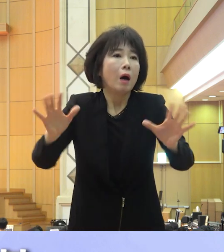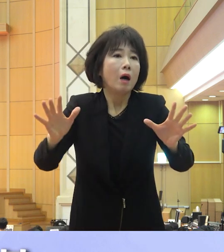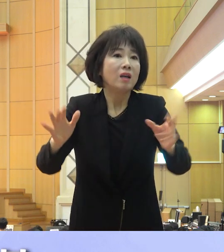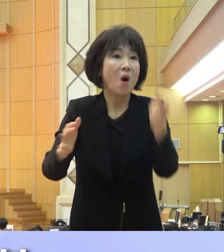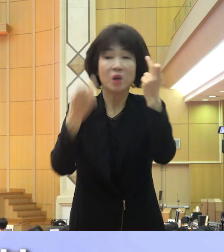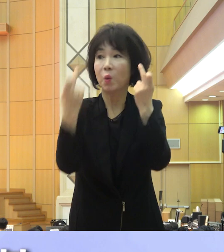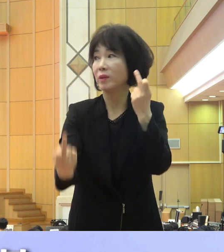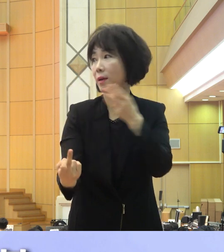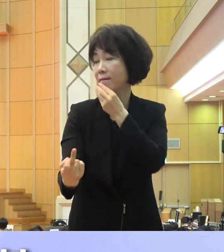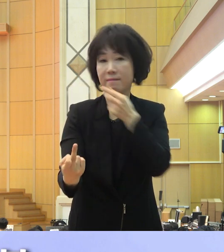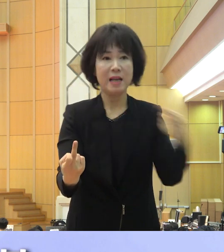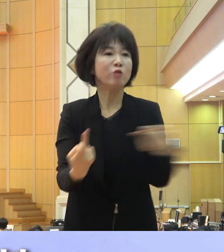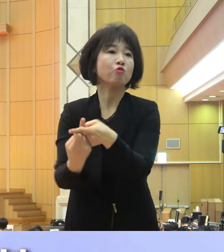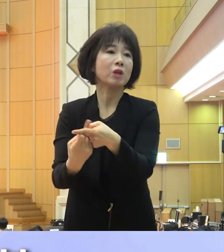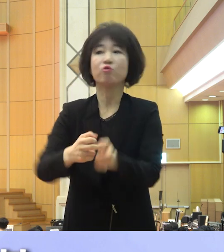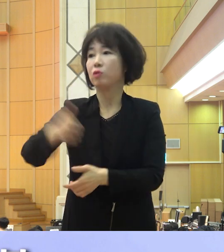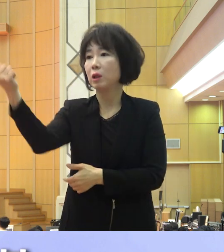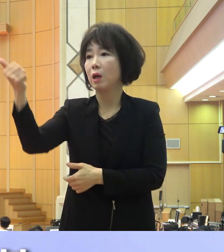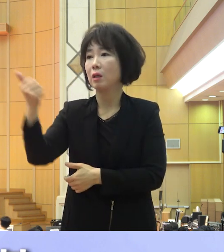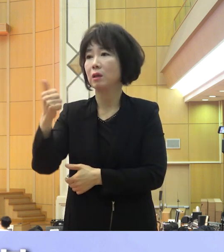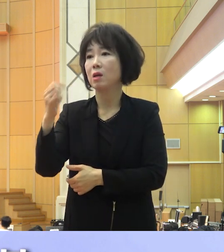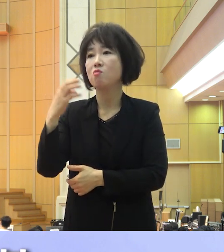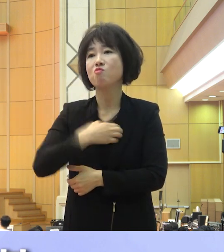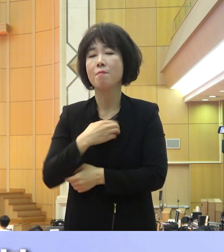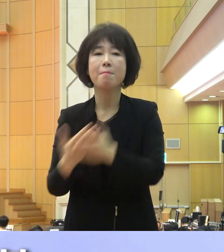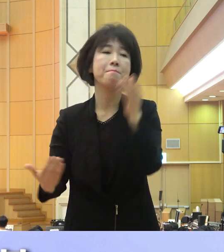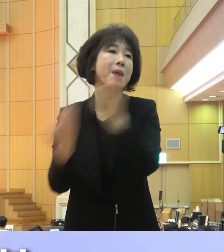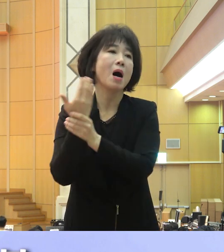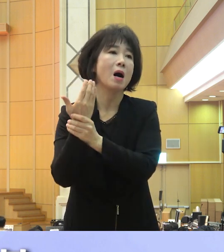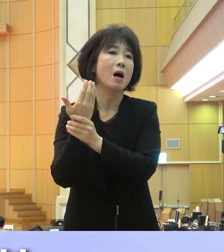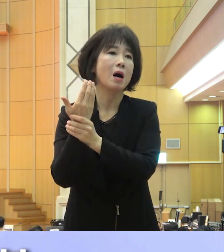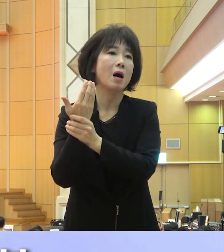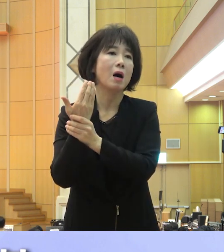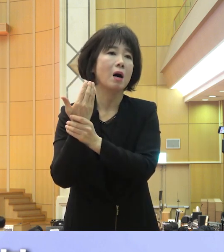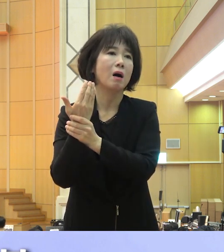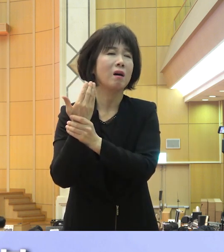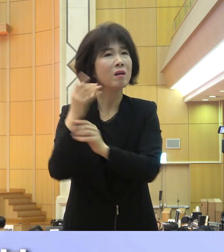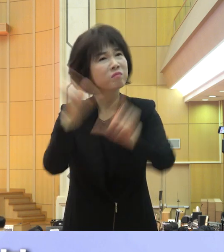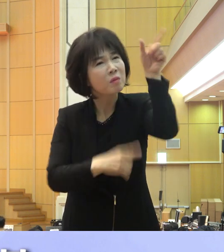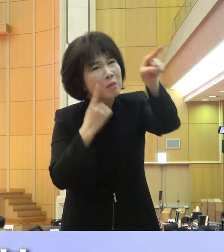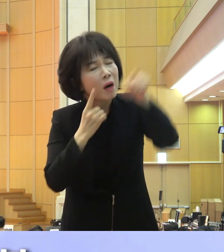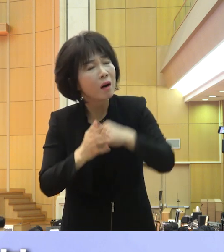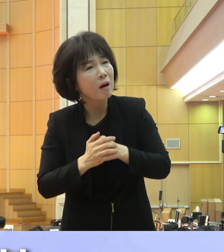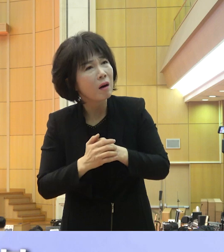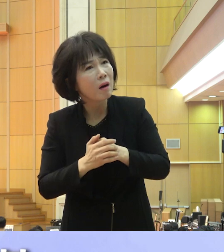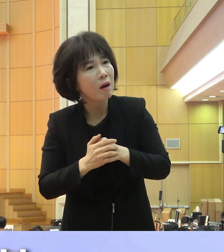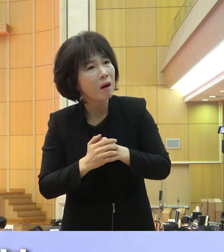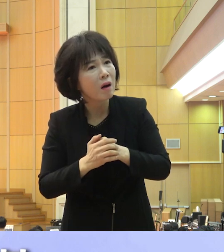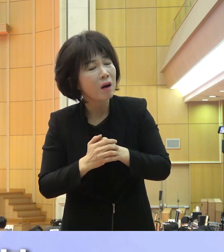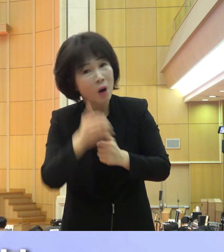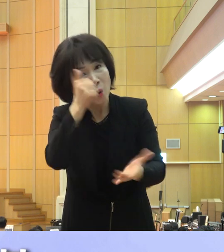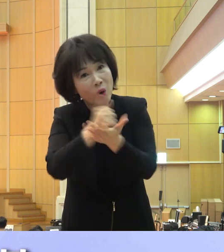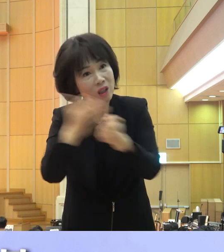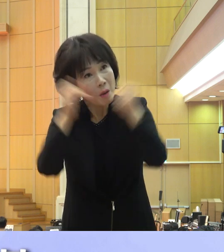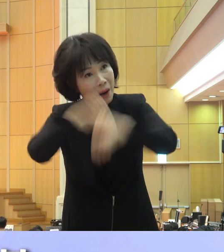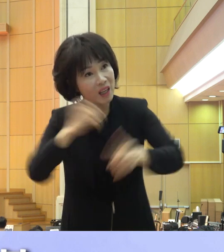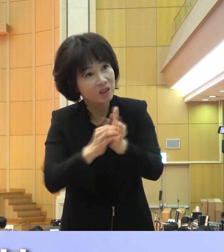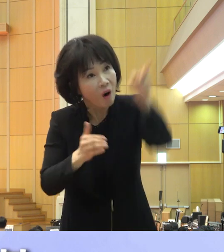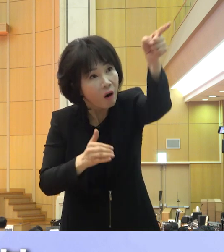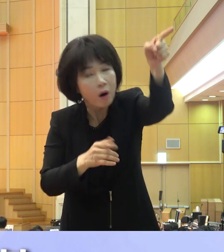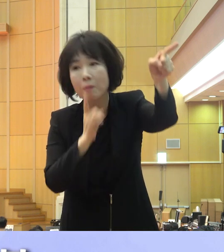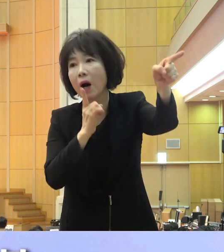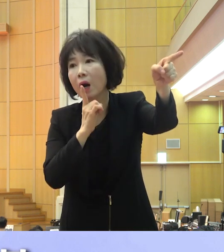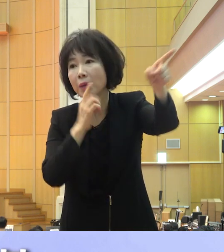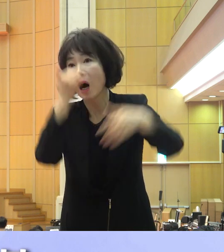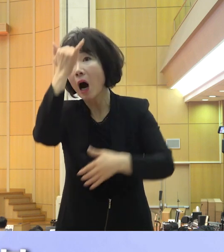끔찍한 일들이 벌어졌습니다. 그의 삶은 한마디로 말해서 망한 것입니다. 왜